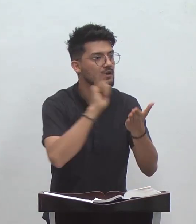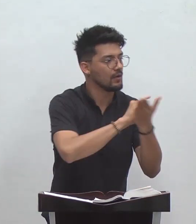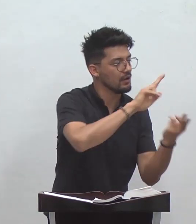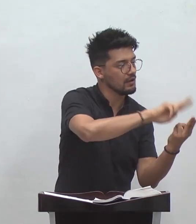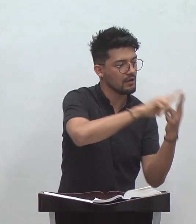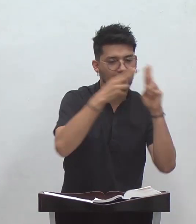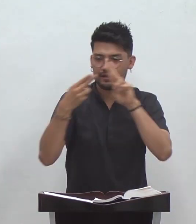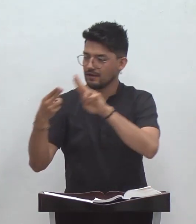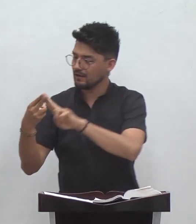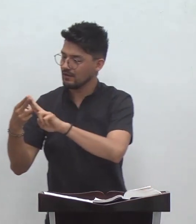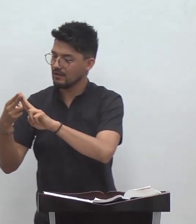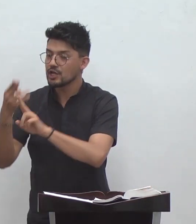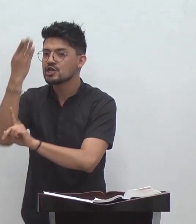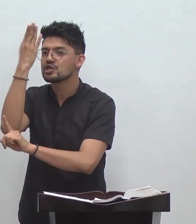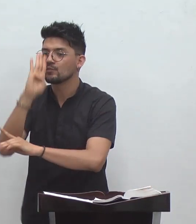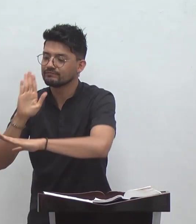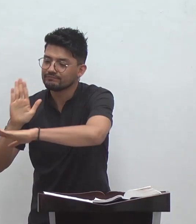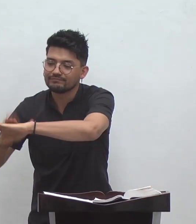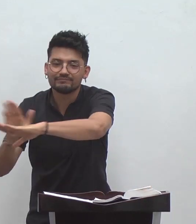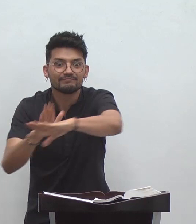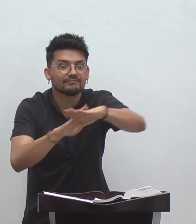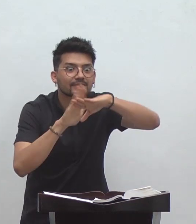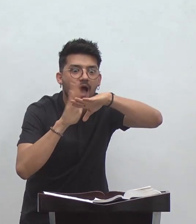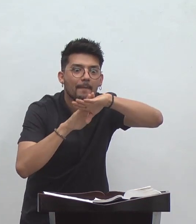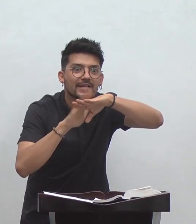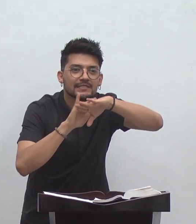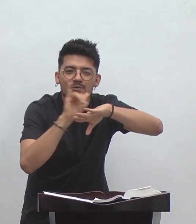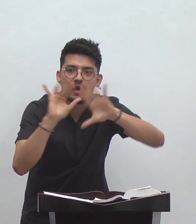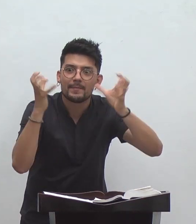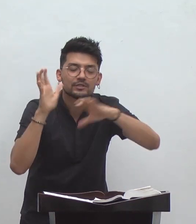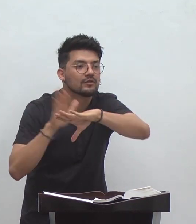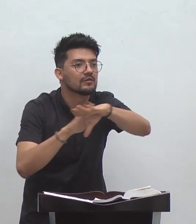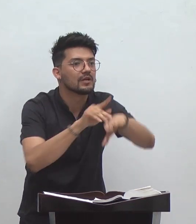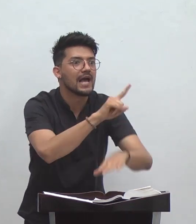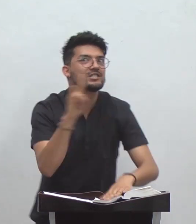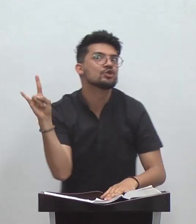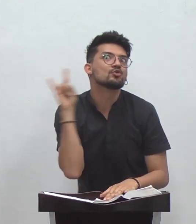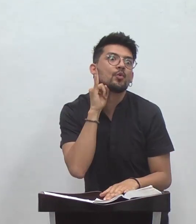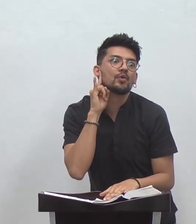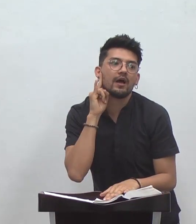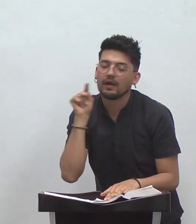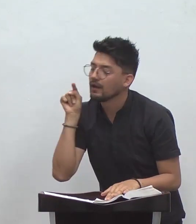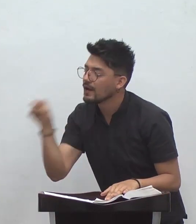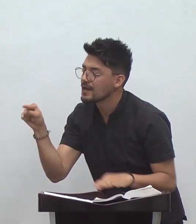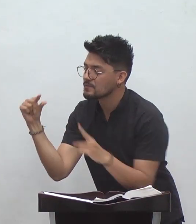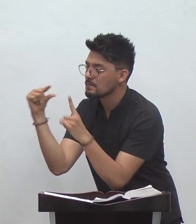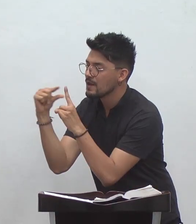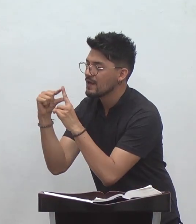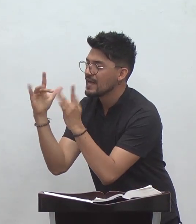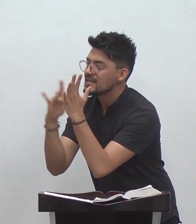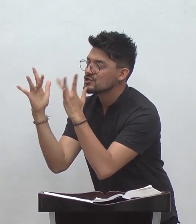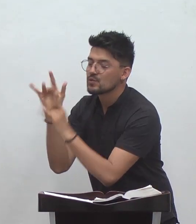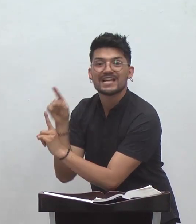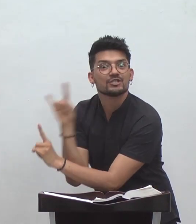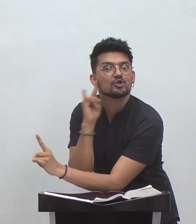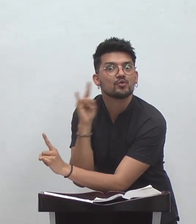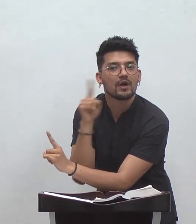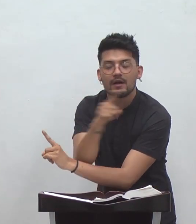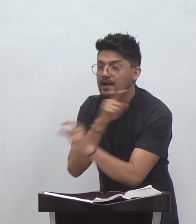actuar. Mire, hoy la voz de Dios está haciendo esa voz de alerta y de llamado a su vida, porque es tiempo de servirle,